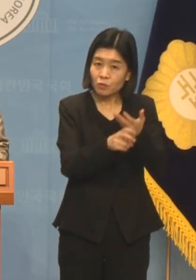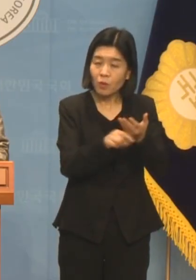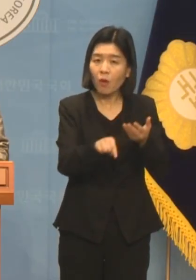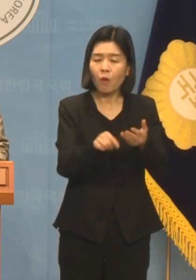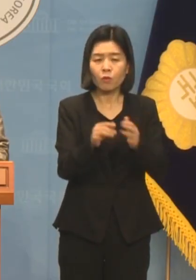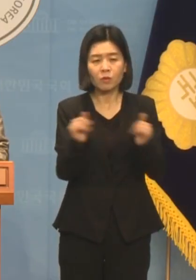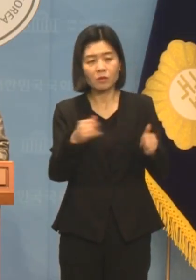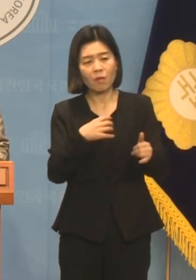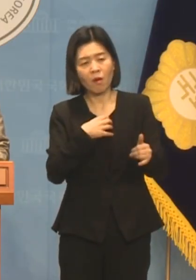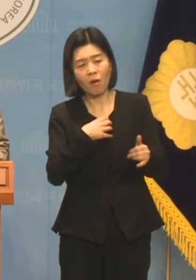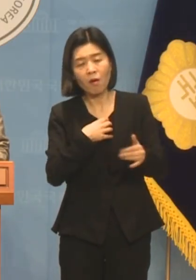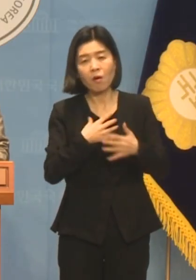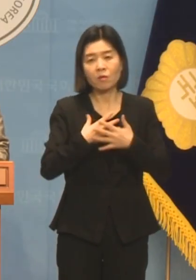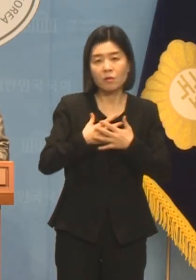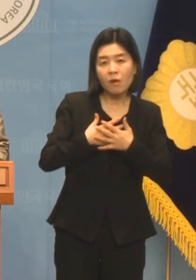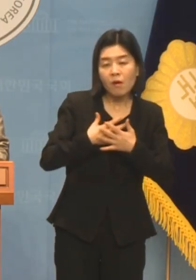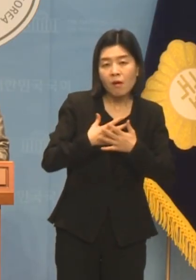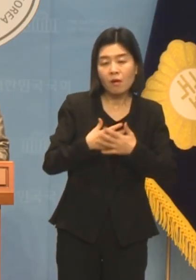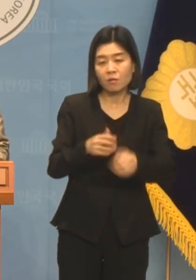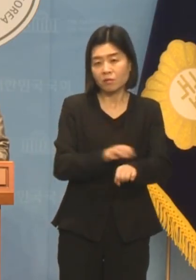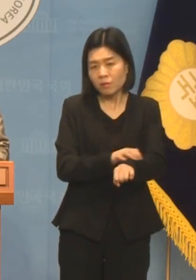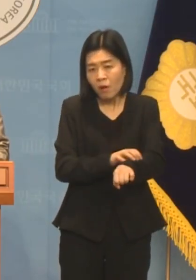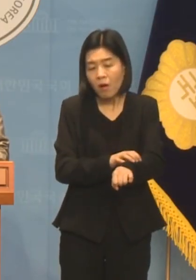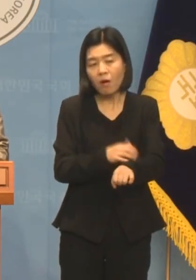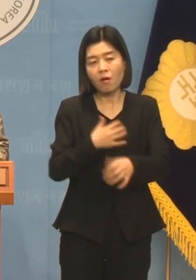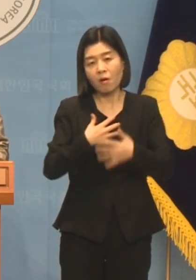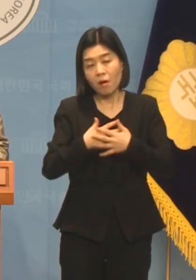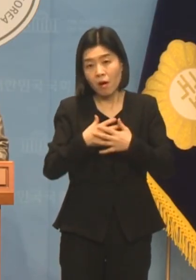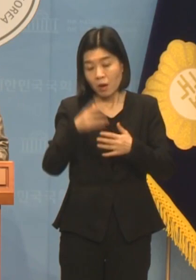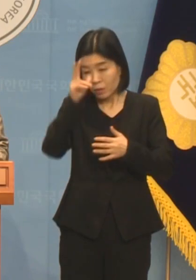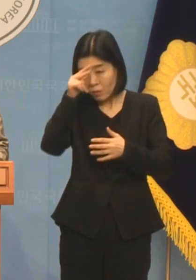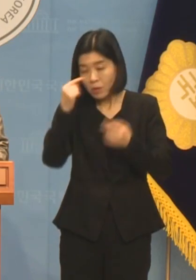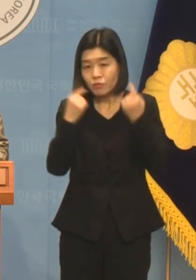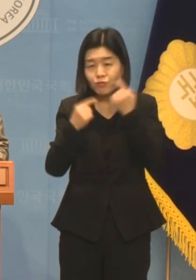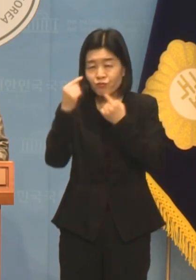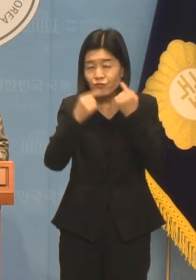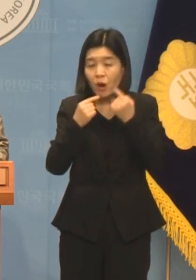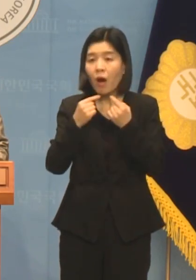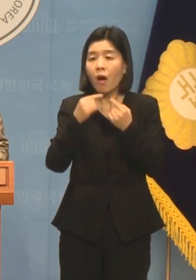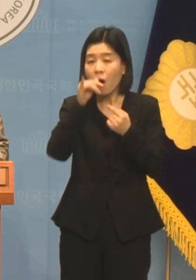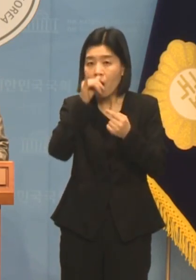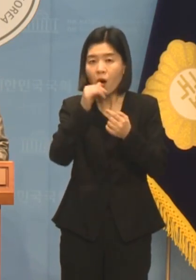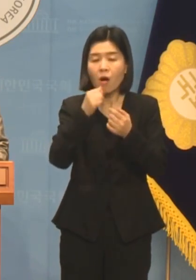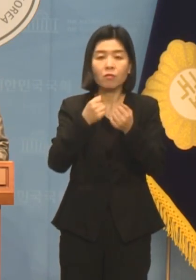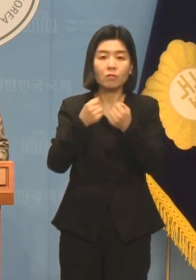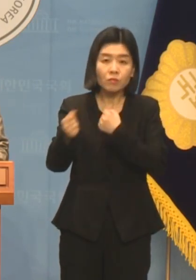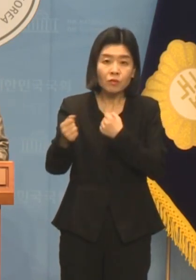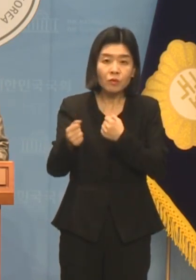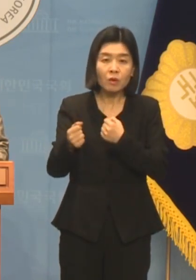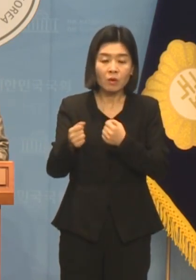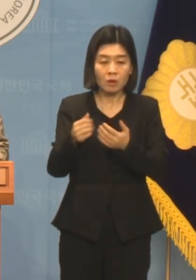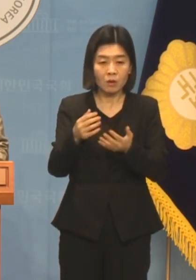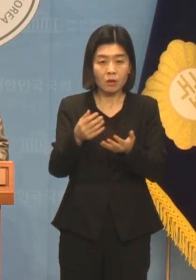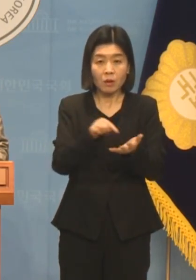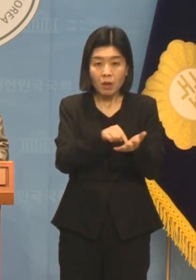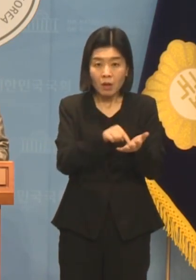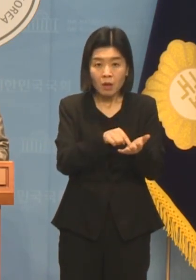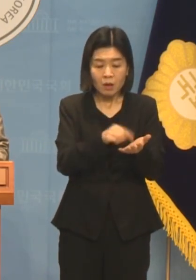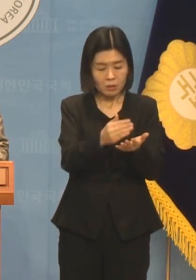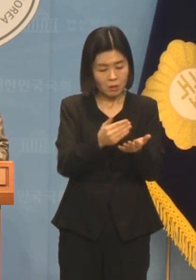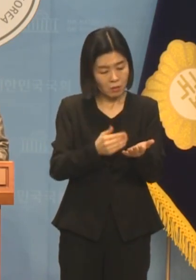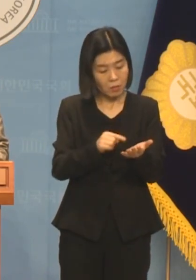불편을 초래했으며 경찰관에게 부상까지 입혔는데도 불구하고 저희가 받은 자료에서는 한